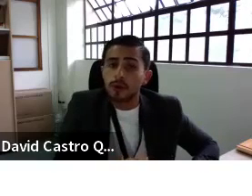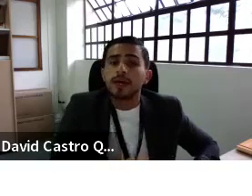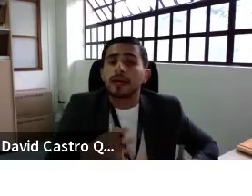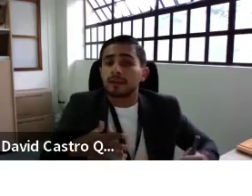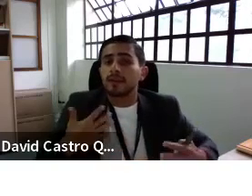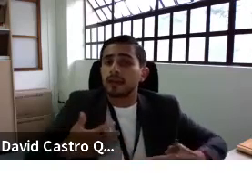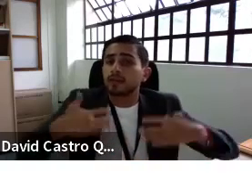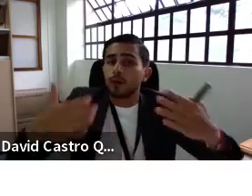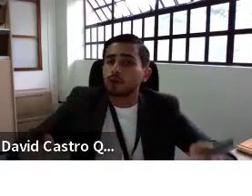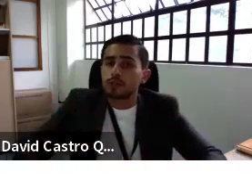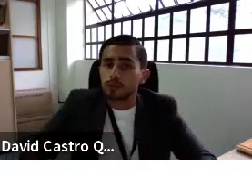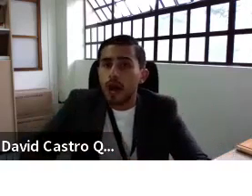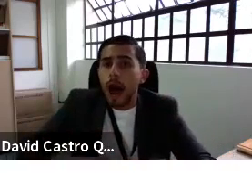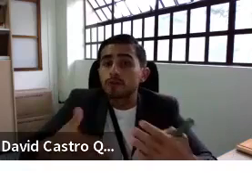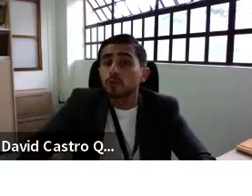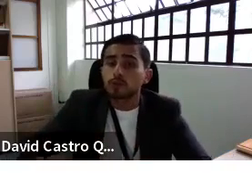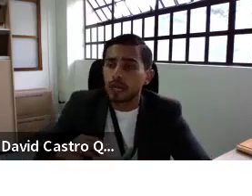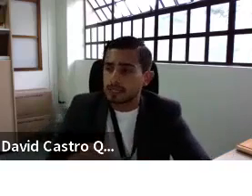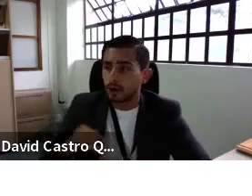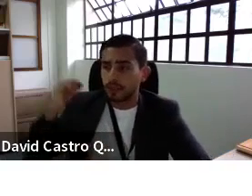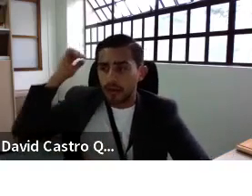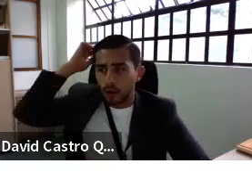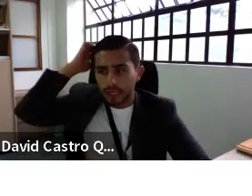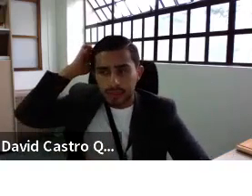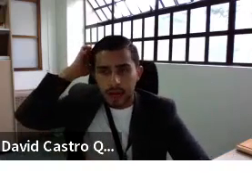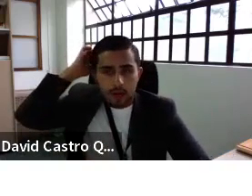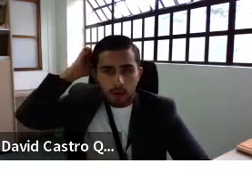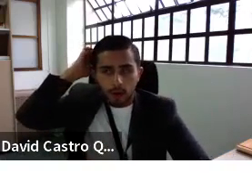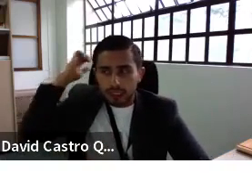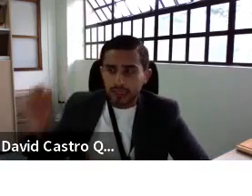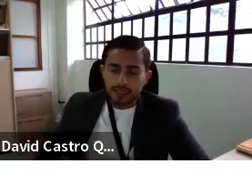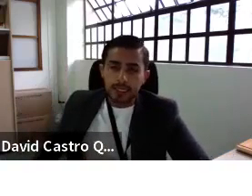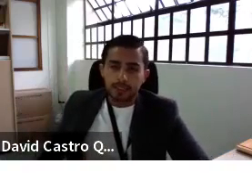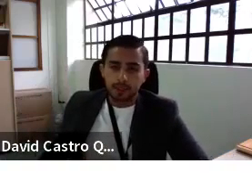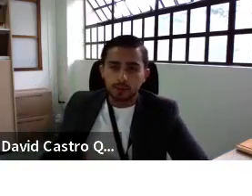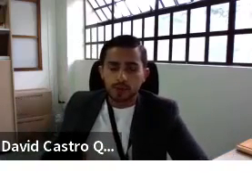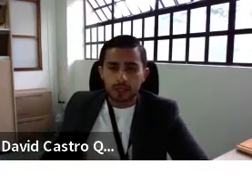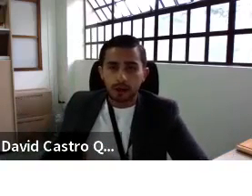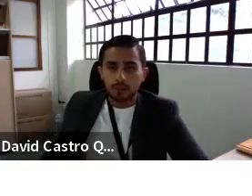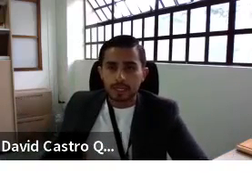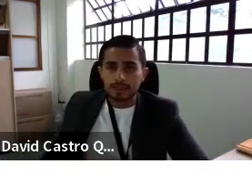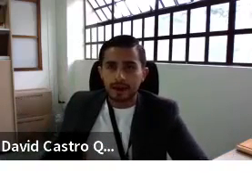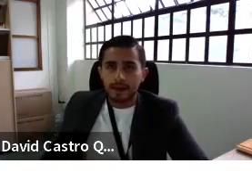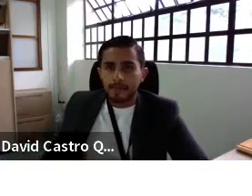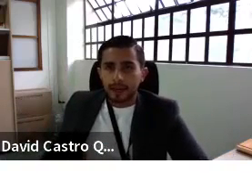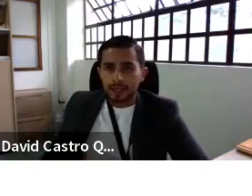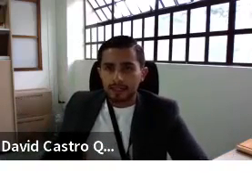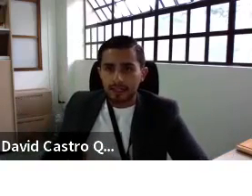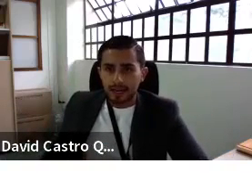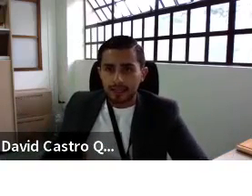entendida de todos estos asuntos que les he comentado en esta horita y 17 minutos que llevamos en esta en esta charla